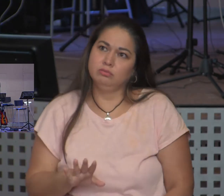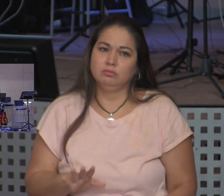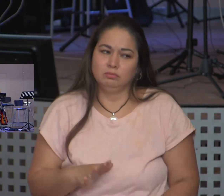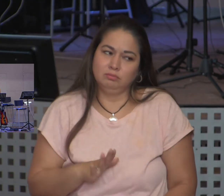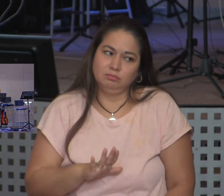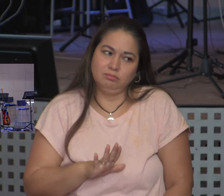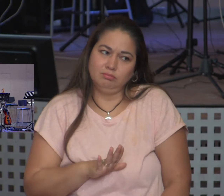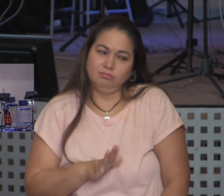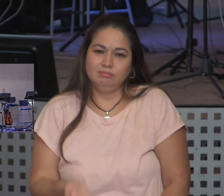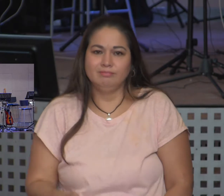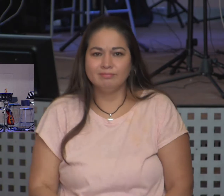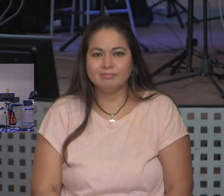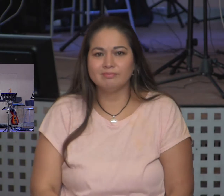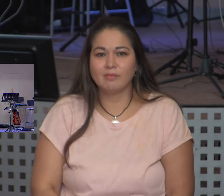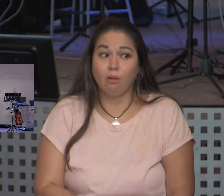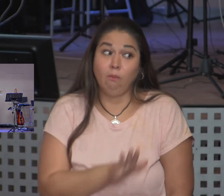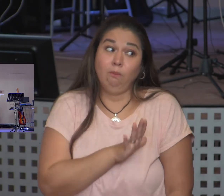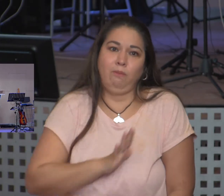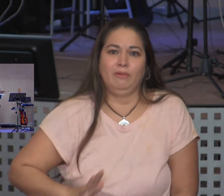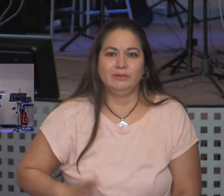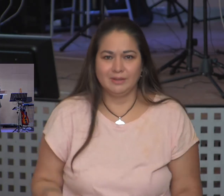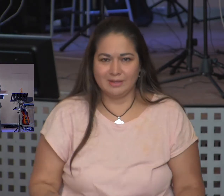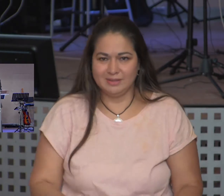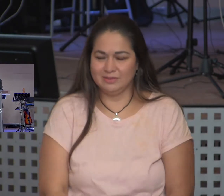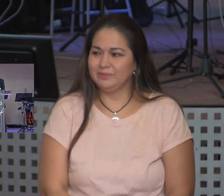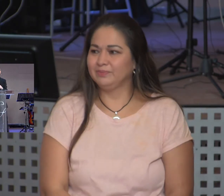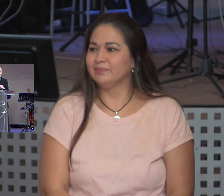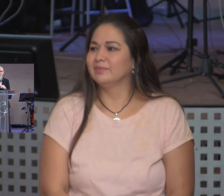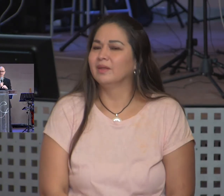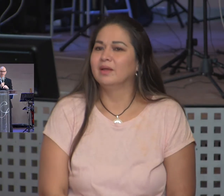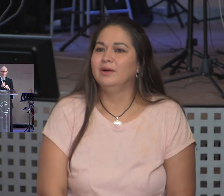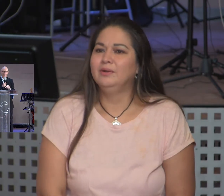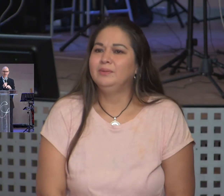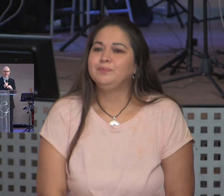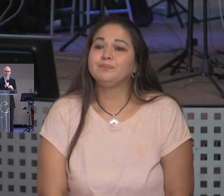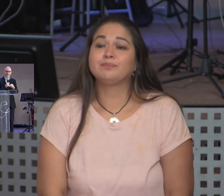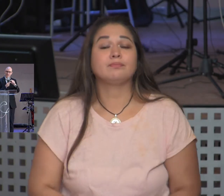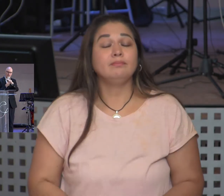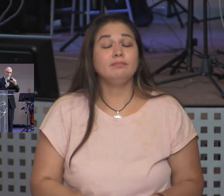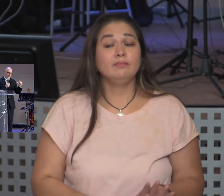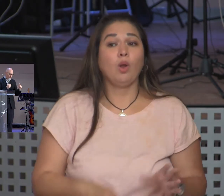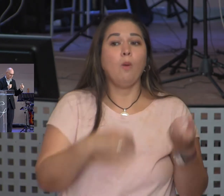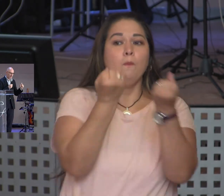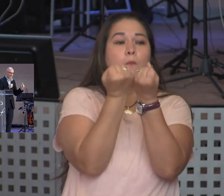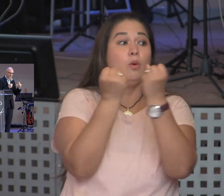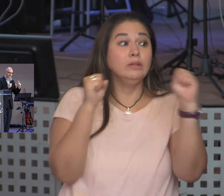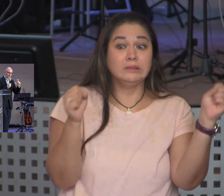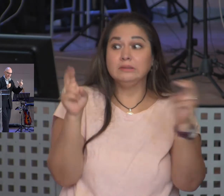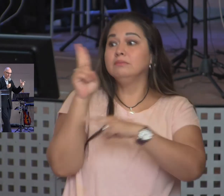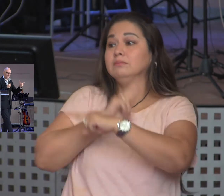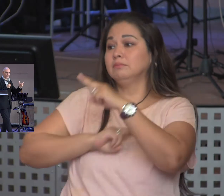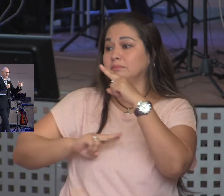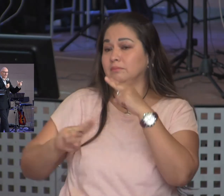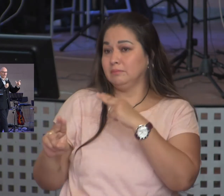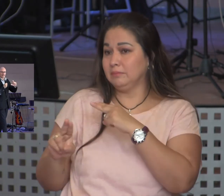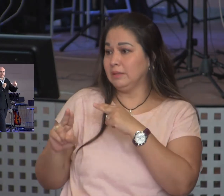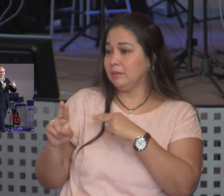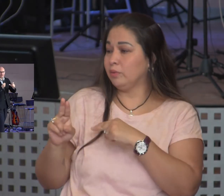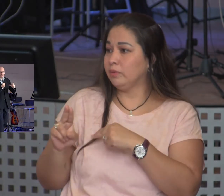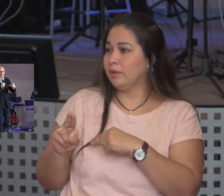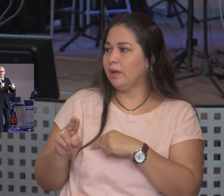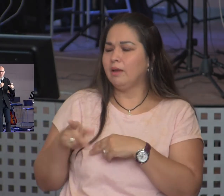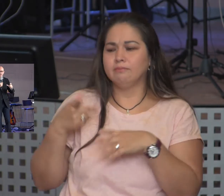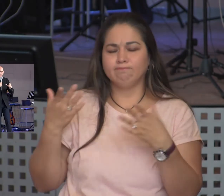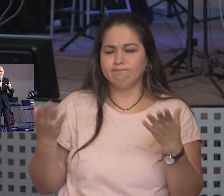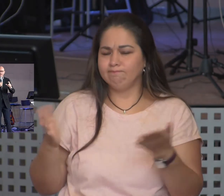porque Moisés que le está diciendo, no, eso tiene un propósito. Y yo te resumo, porque es donde quiero ir en